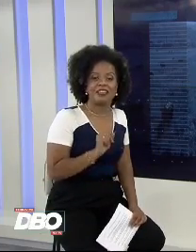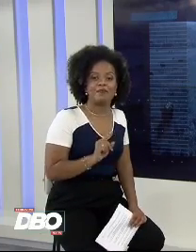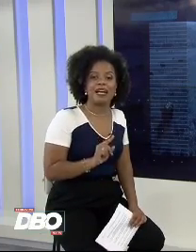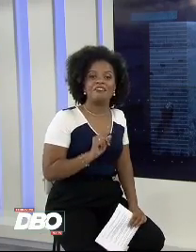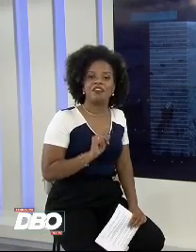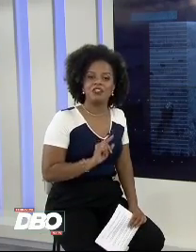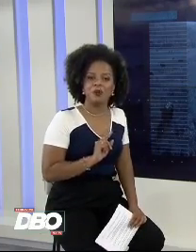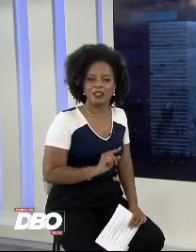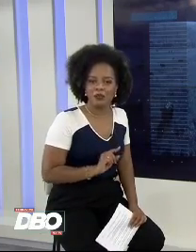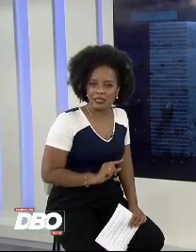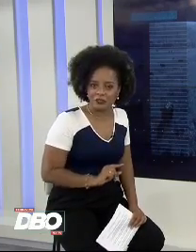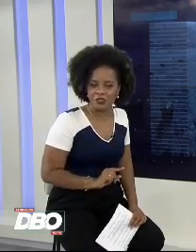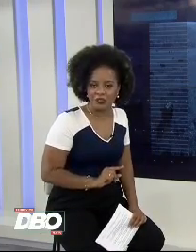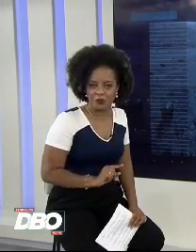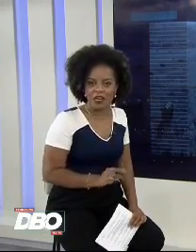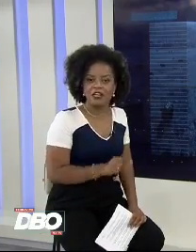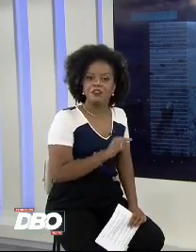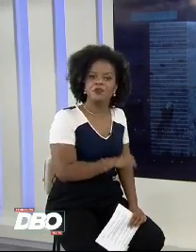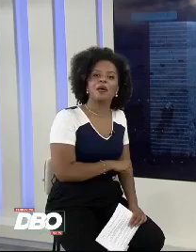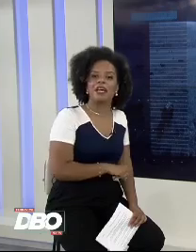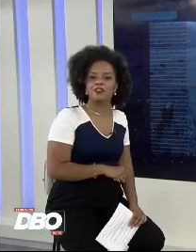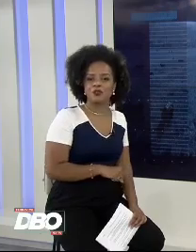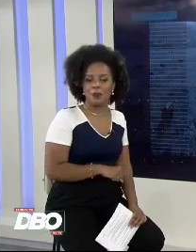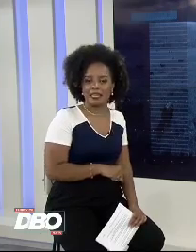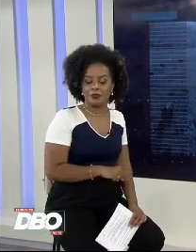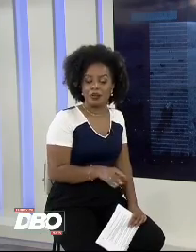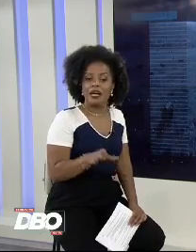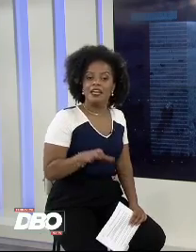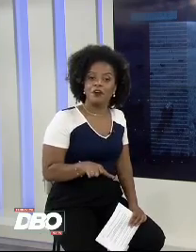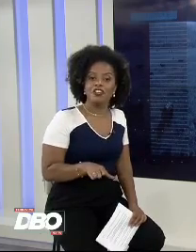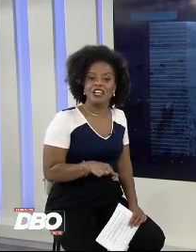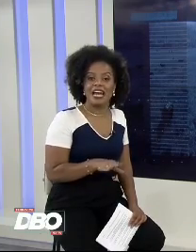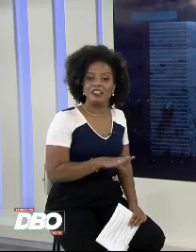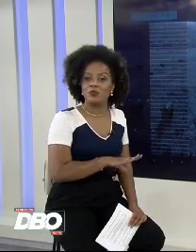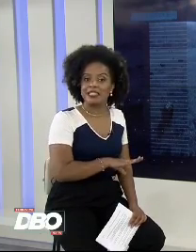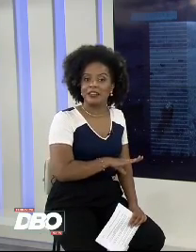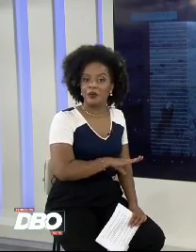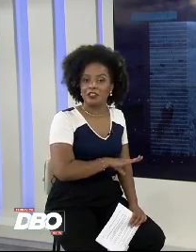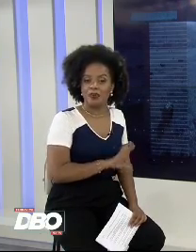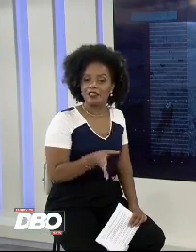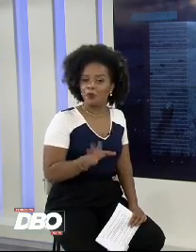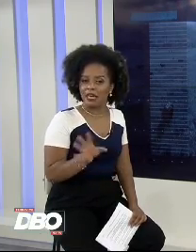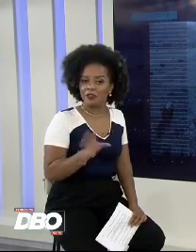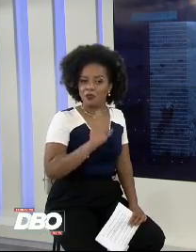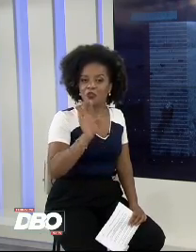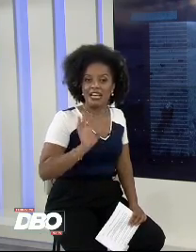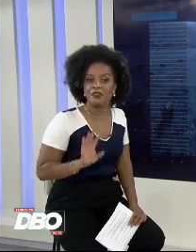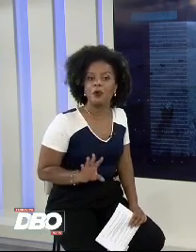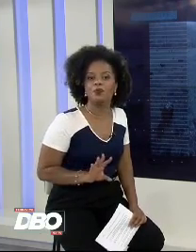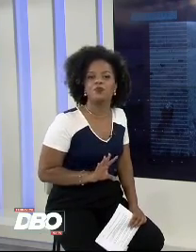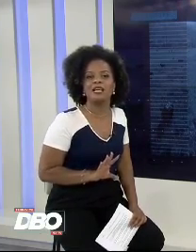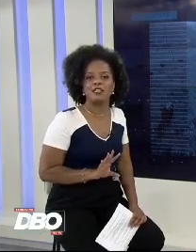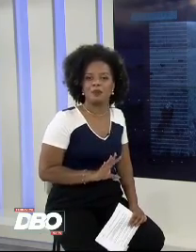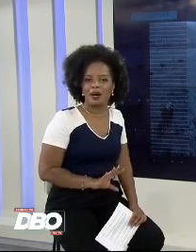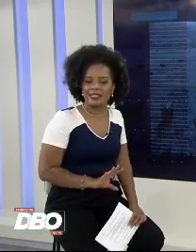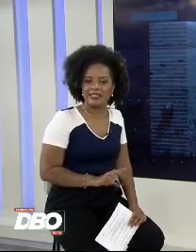Rosângela já trabalha há 24 anos no setor, juntamente com seu marido. E hoje ela é administradora de mais ou menos uns 3